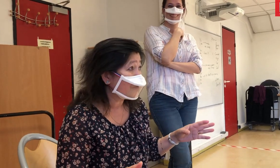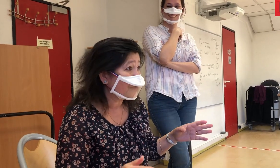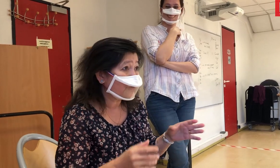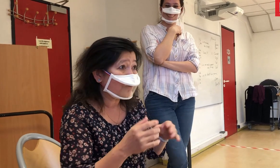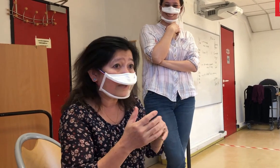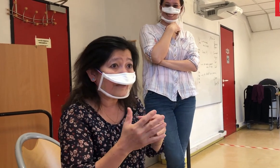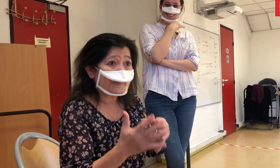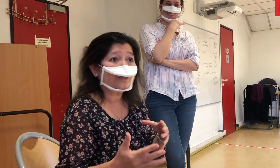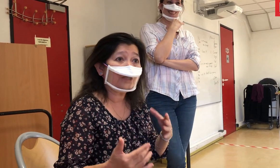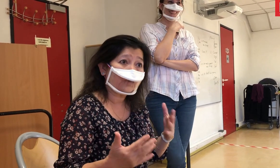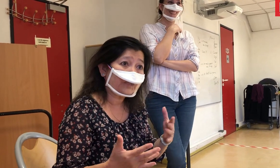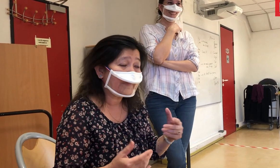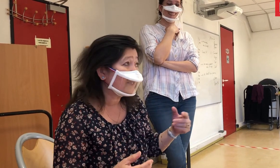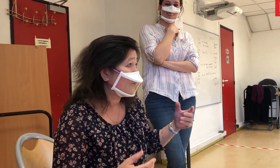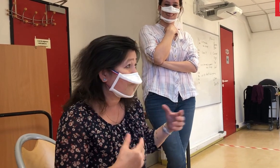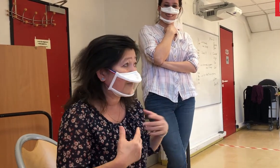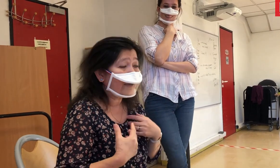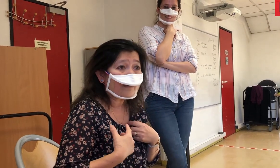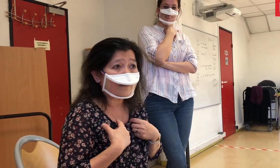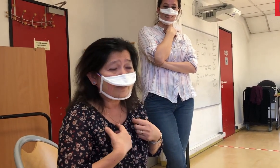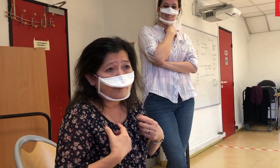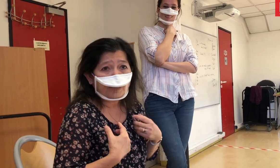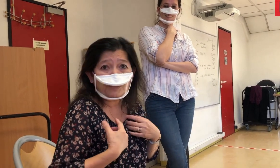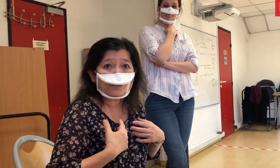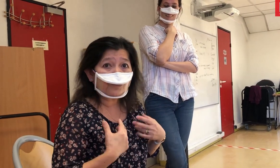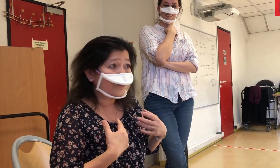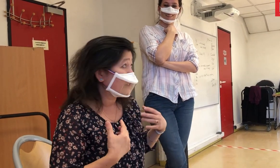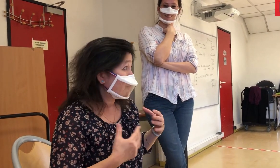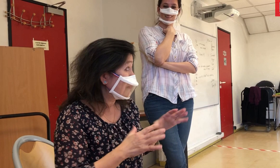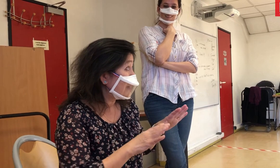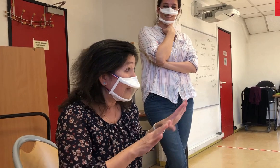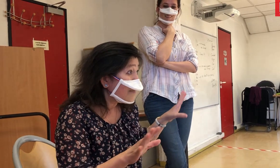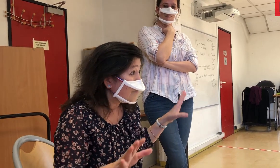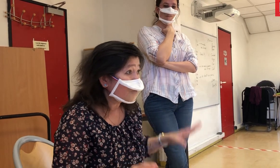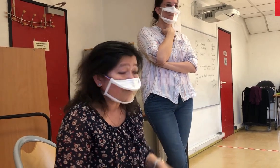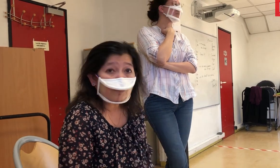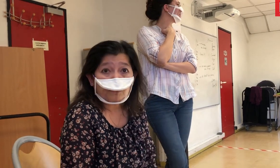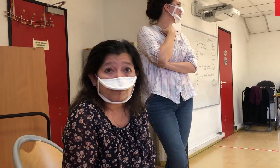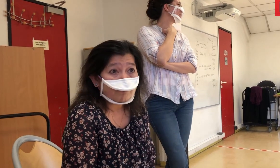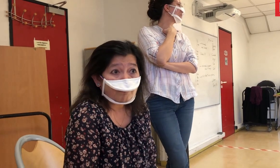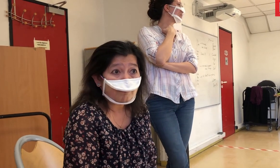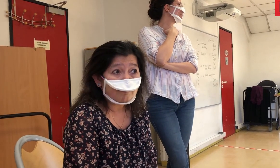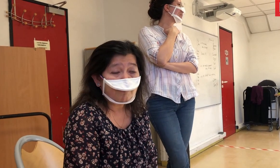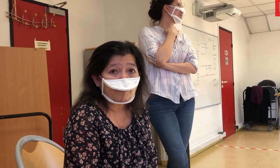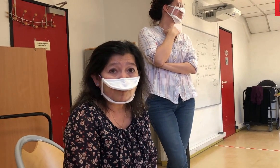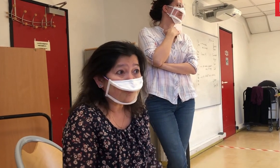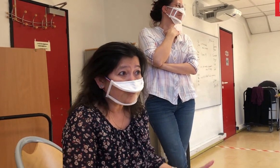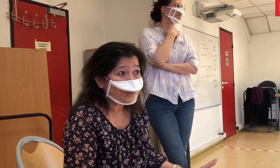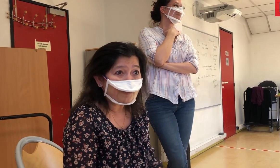ce soit les personnes qui sont timides, qui n'ont pas l'habitude de gestuelle, mais là, franchement, aujourd'hui, j'ai pas de